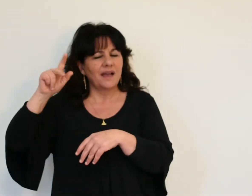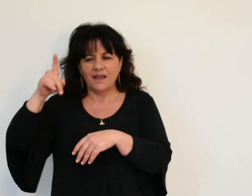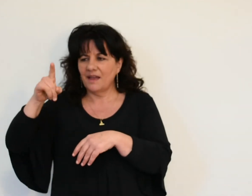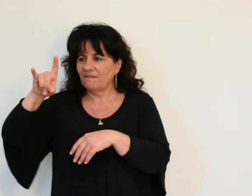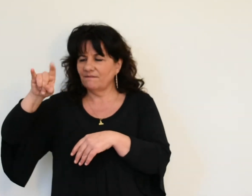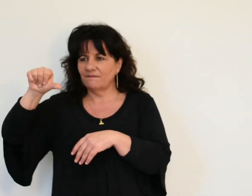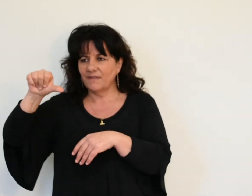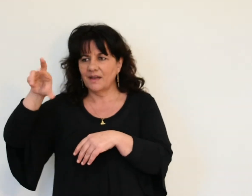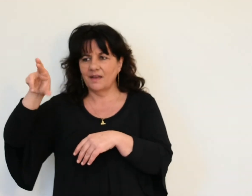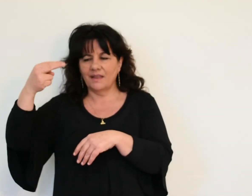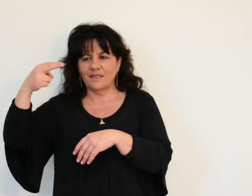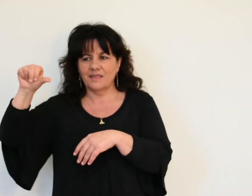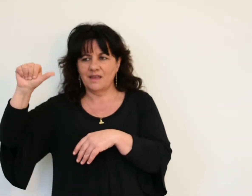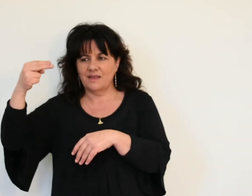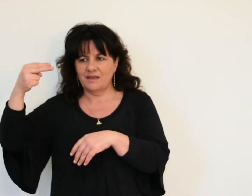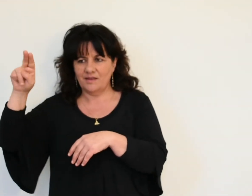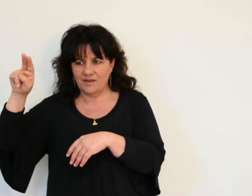ici, dans ton lieu d'origine. »